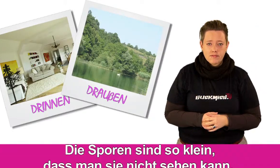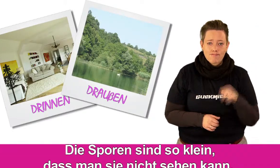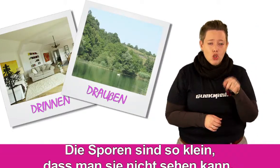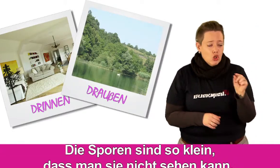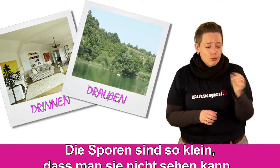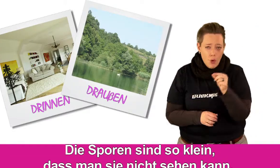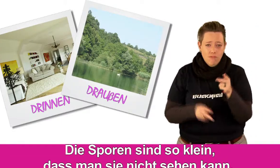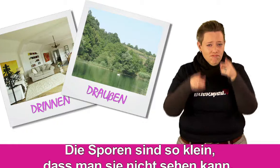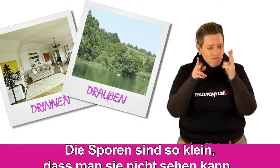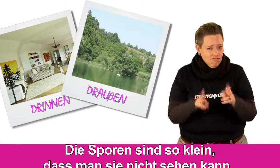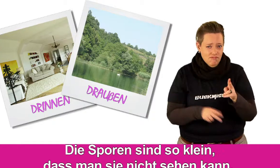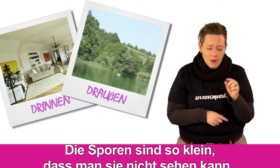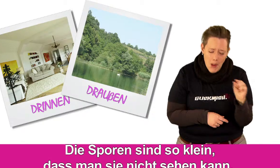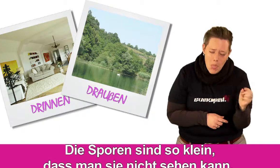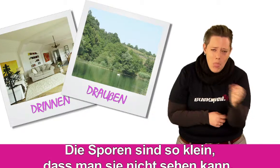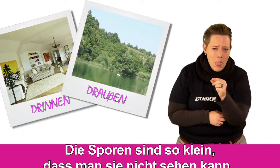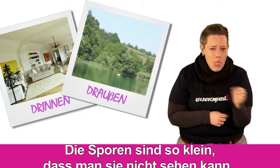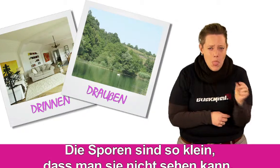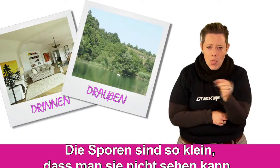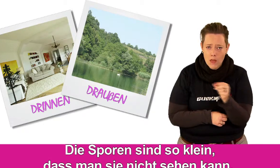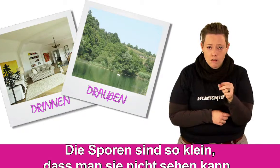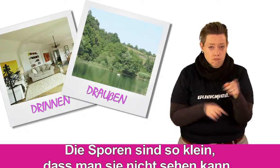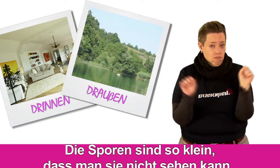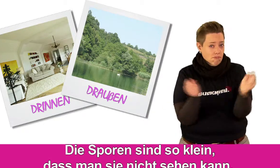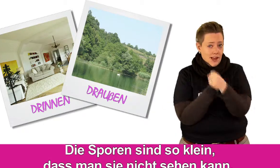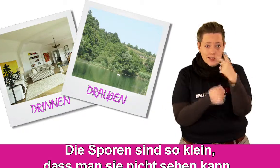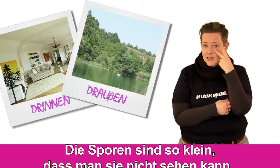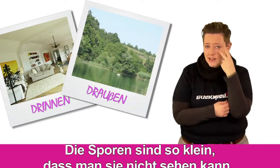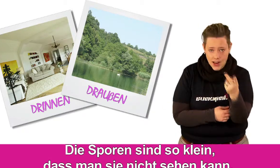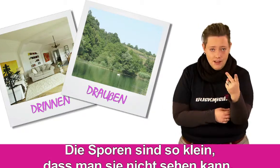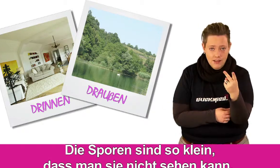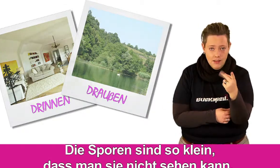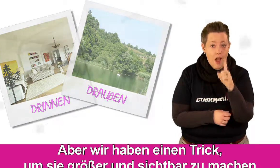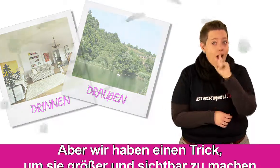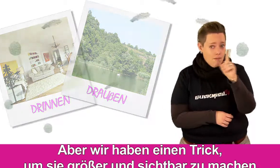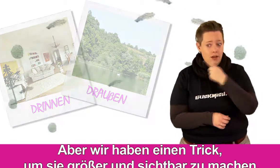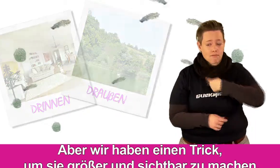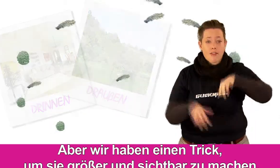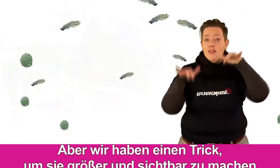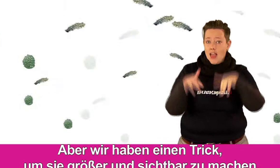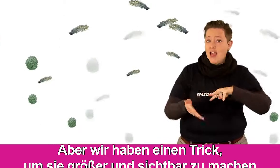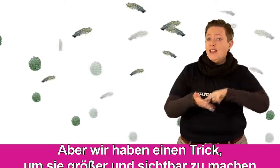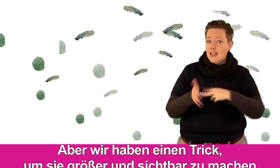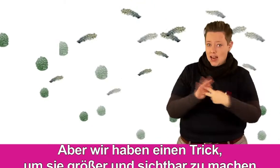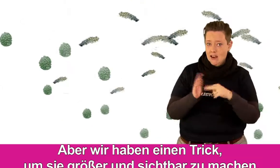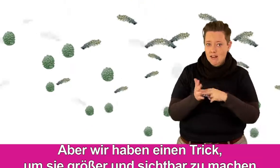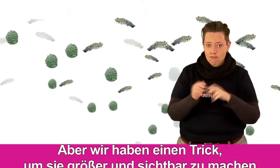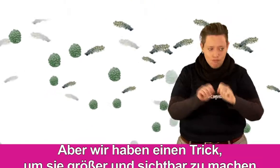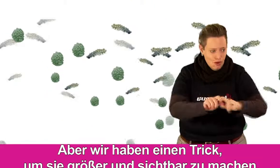Die Sporen sind so klein, dass man sie nicht sehen kann. Aber wir haben einen Trick, um sie